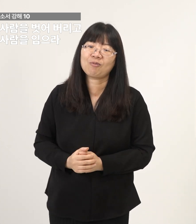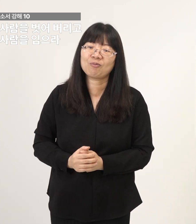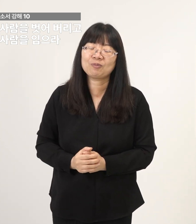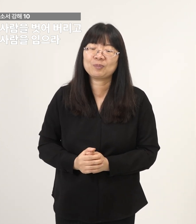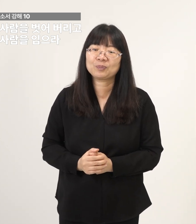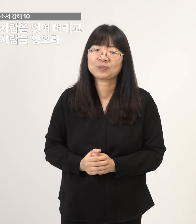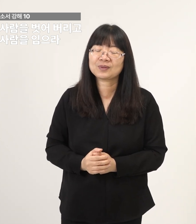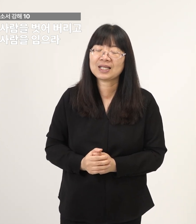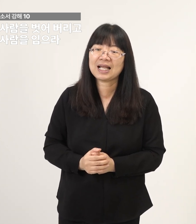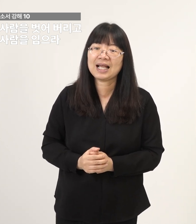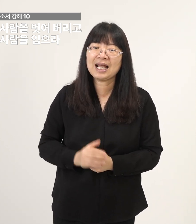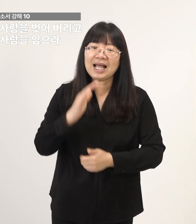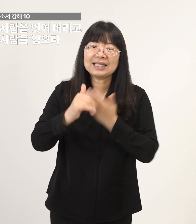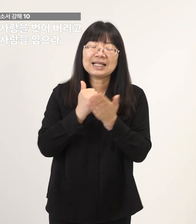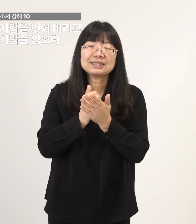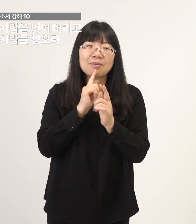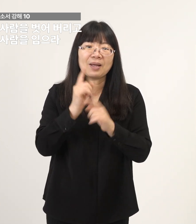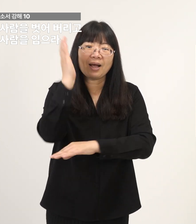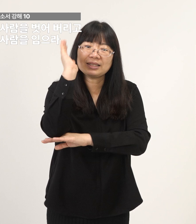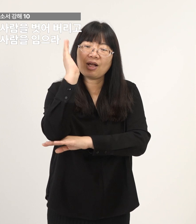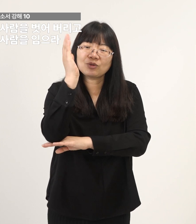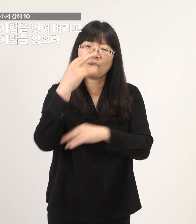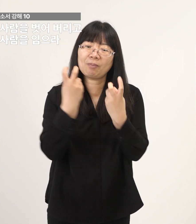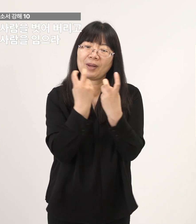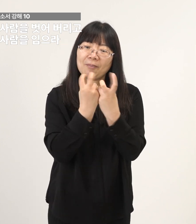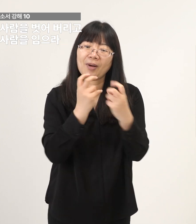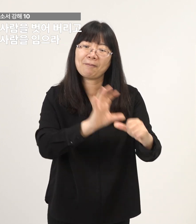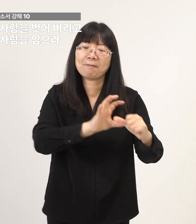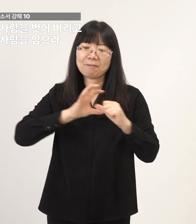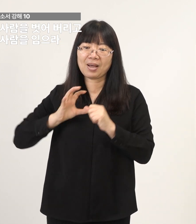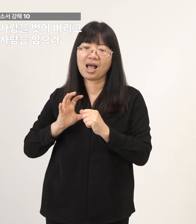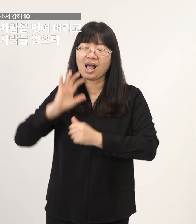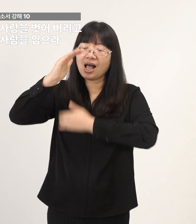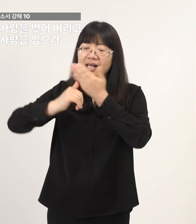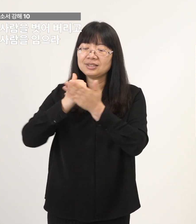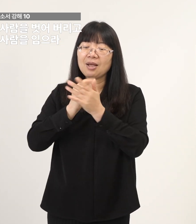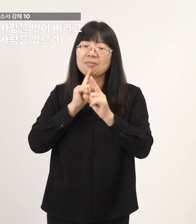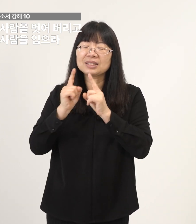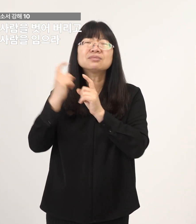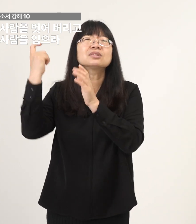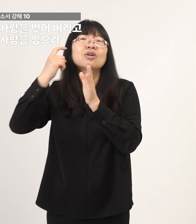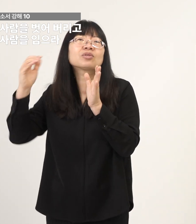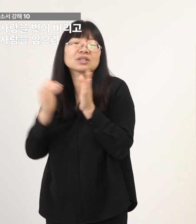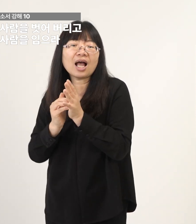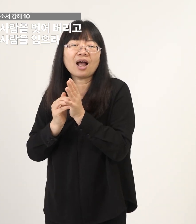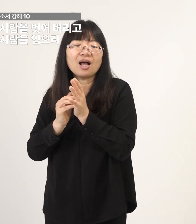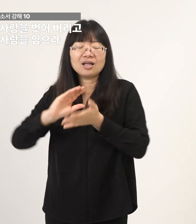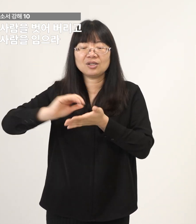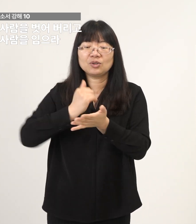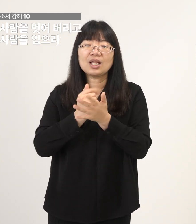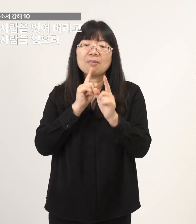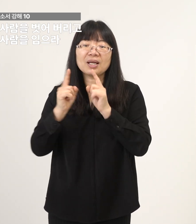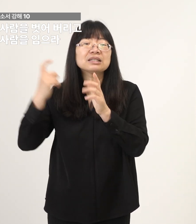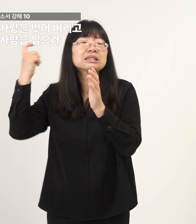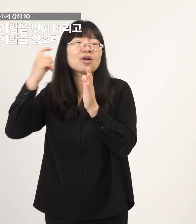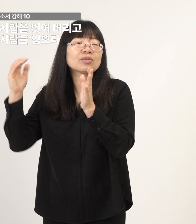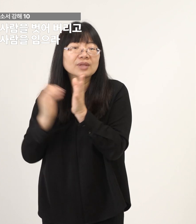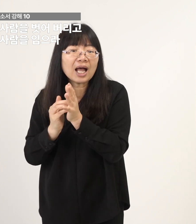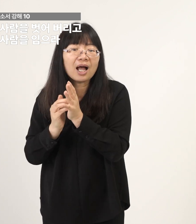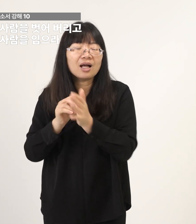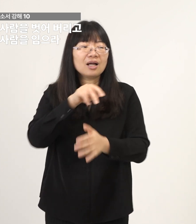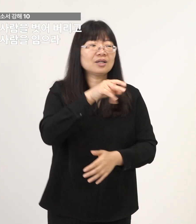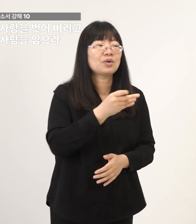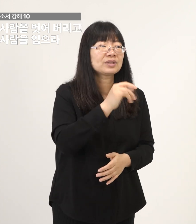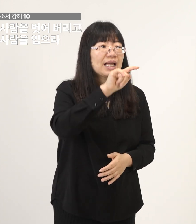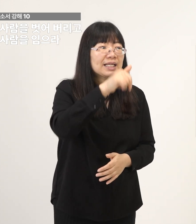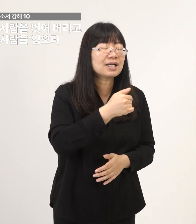누구나 설교라는 방식을 통해서 하나님의 말씀을 들었다 그러지, 그리스도의 말씀을 들었다고 하지, 송태근이